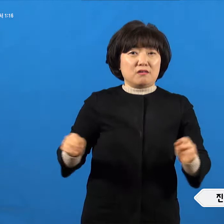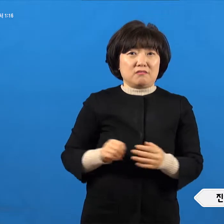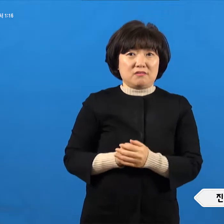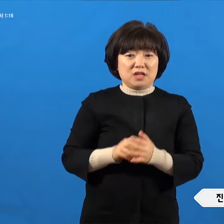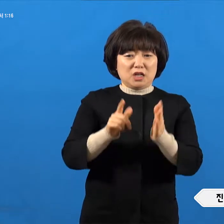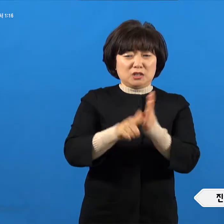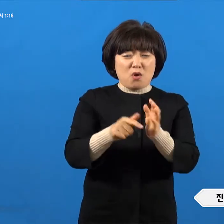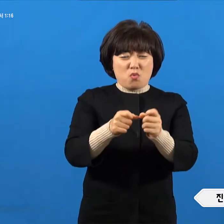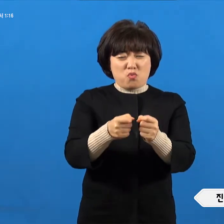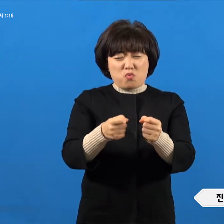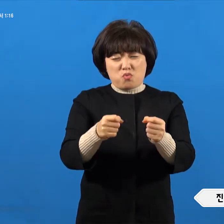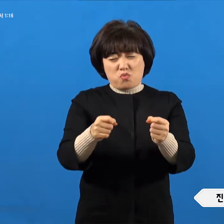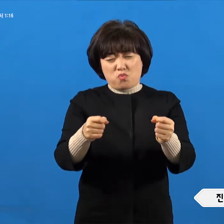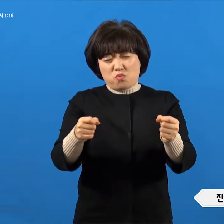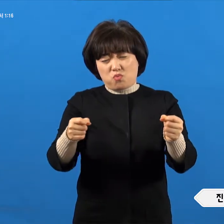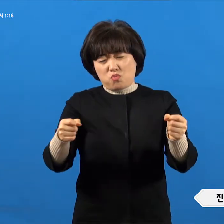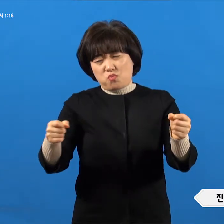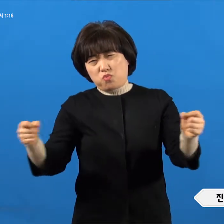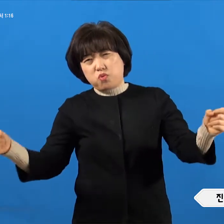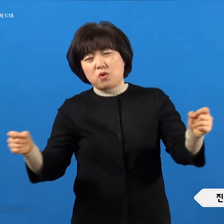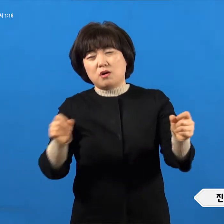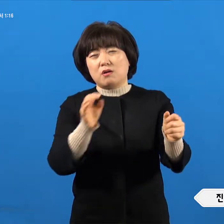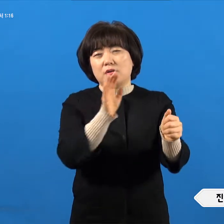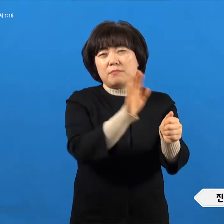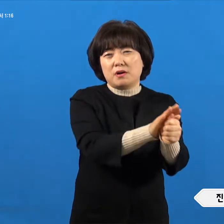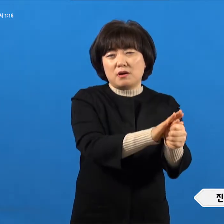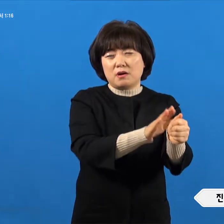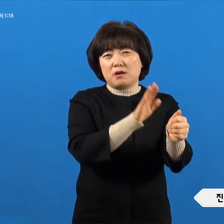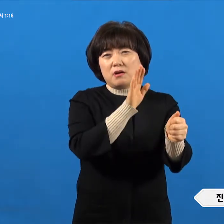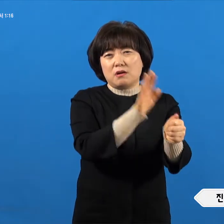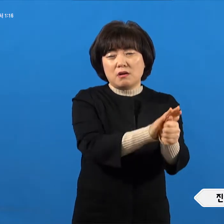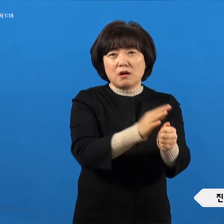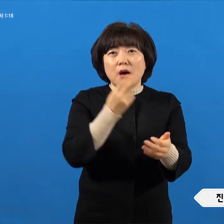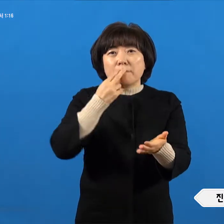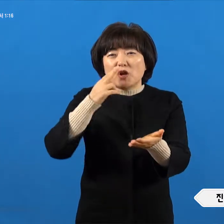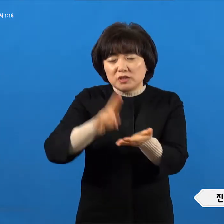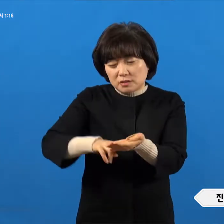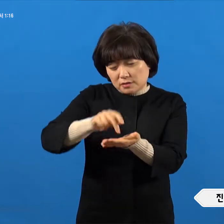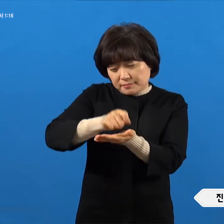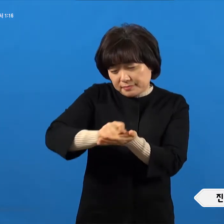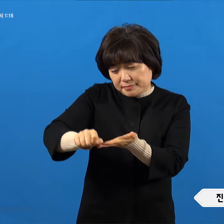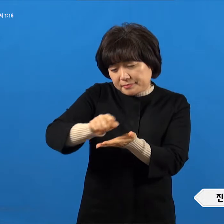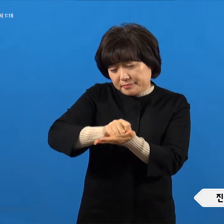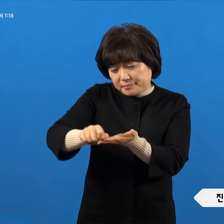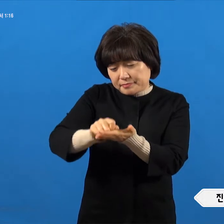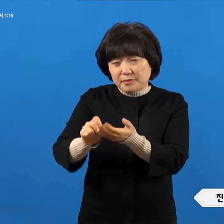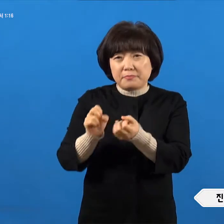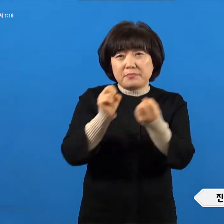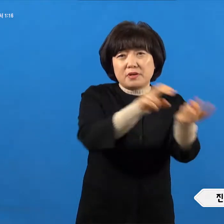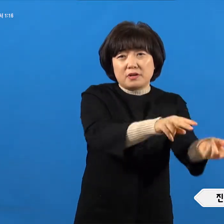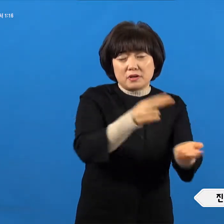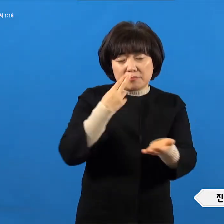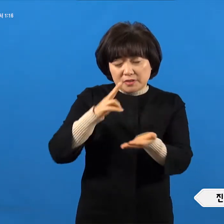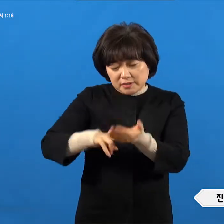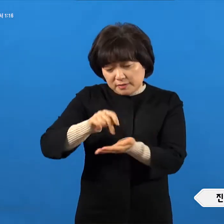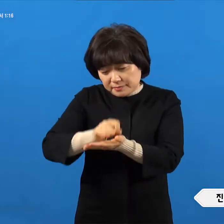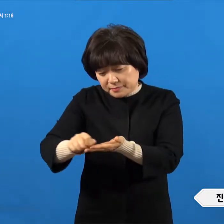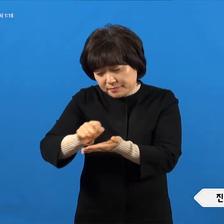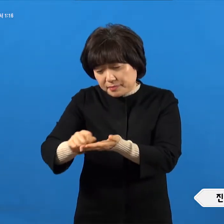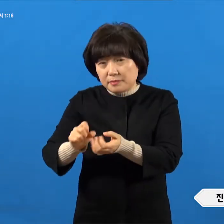동안에 그 지존파 사람들에게 매달렸는지 모릅니다. 편지를 한 100여 통 가까이 썼습니다. 몇 번